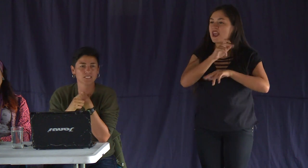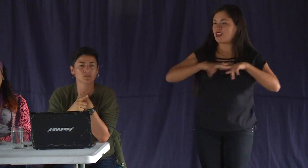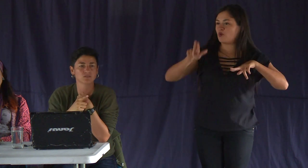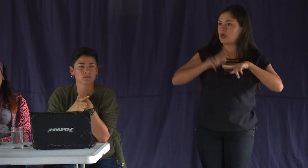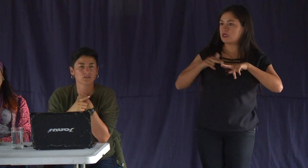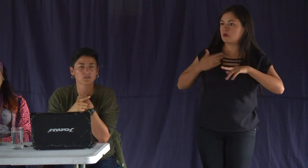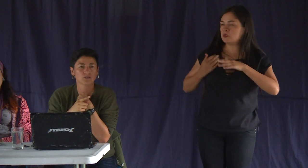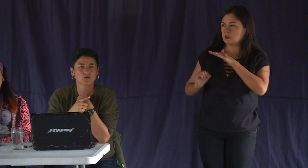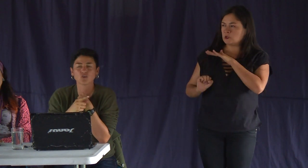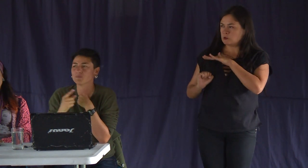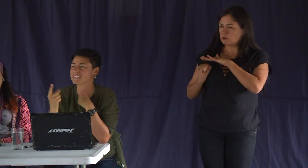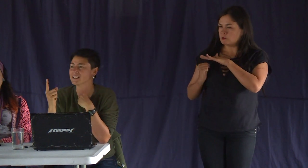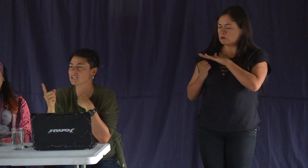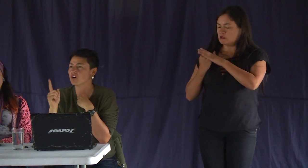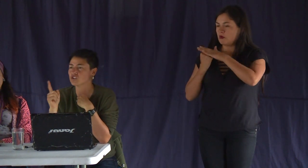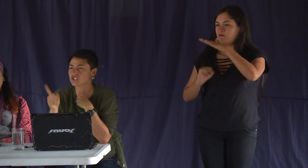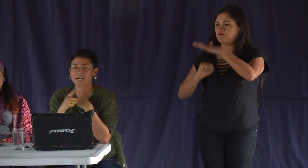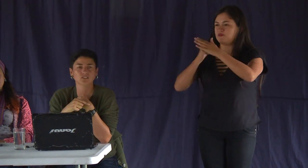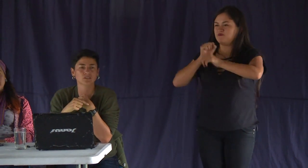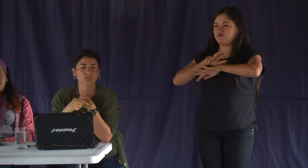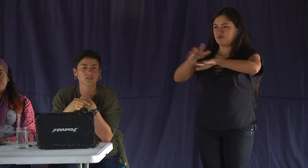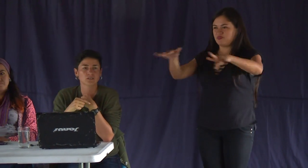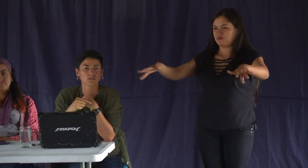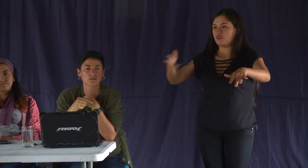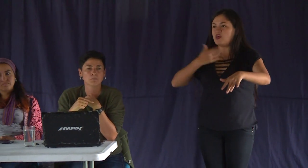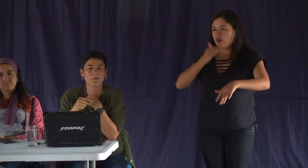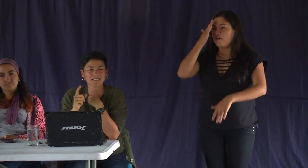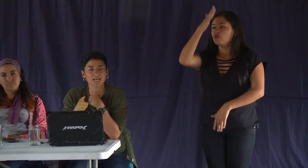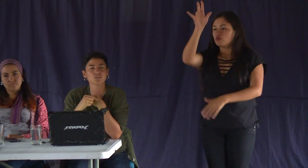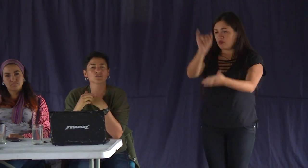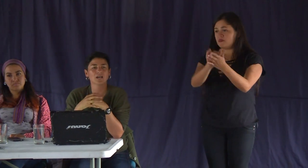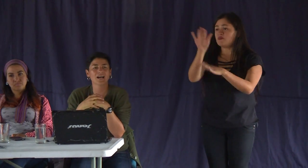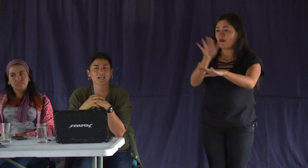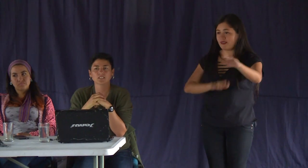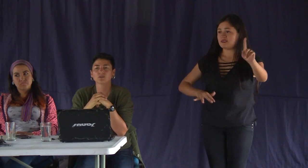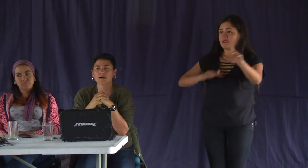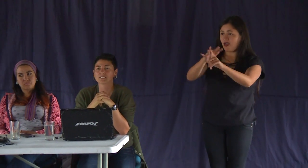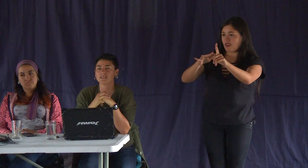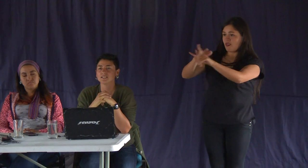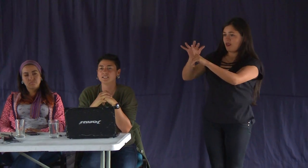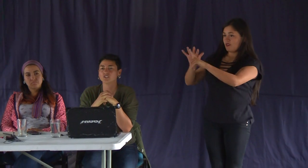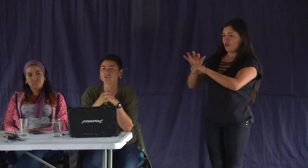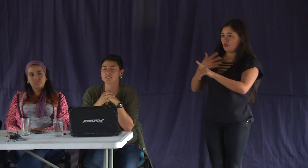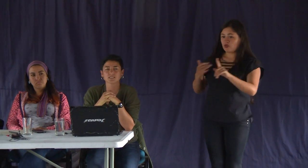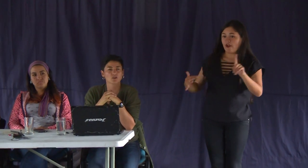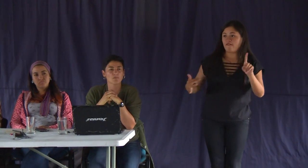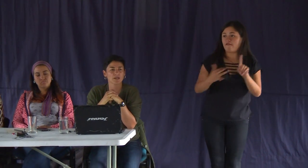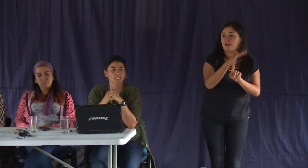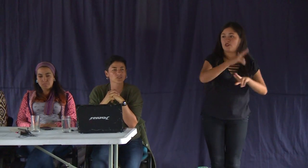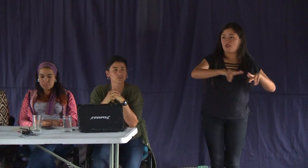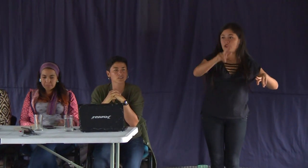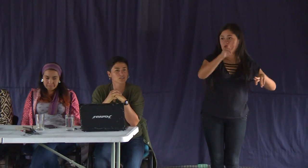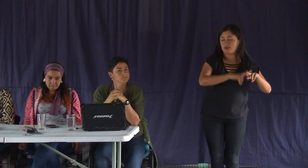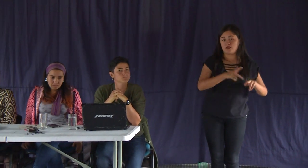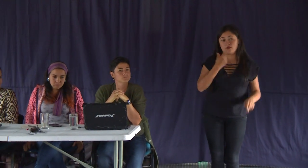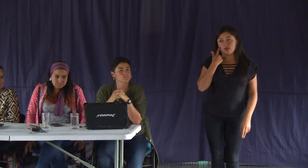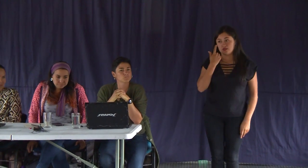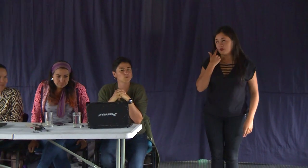largo plazo nos va a seguir costando más daños a la naturaleza. Entonces,